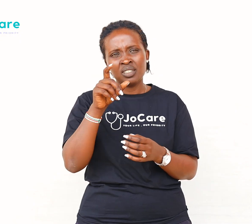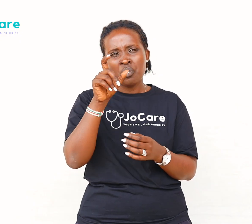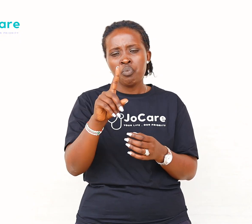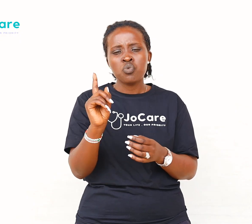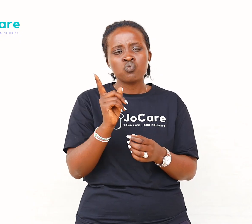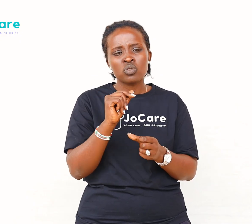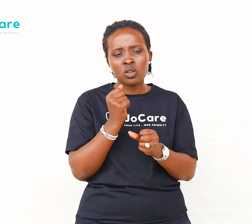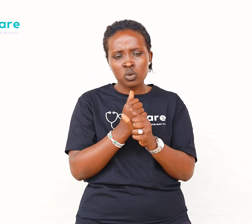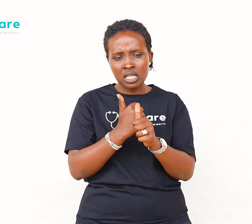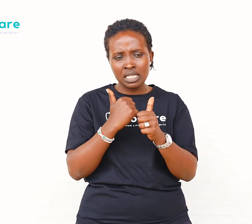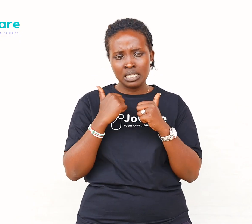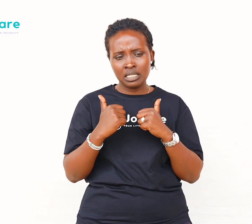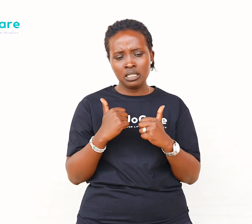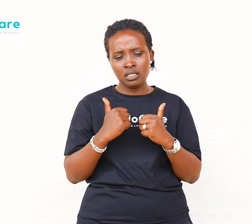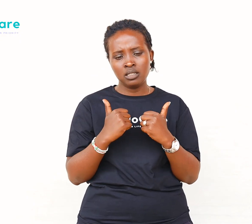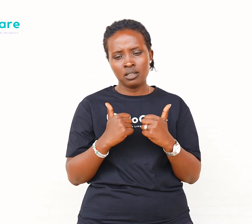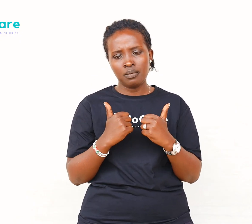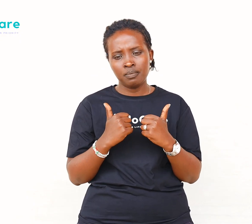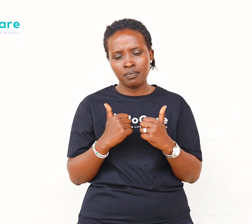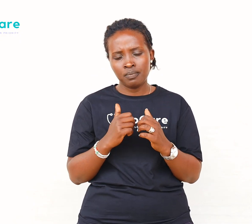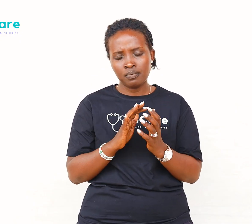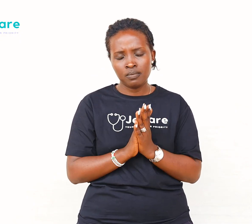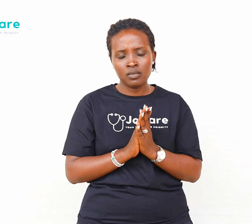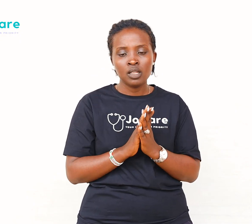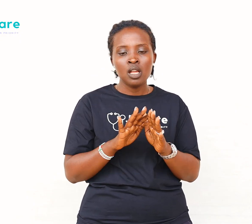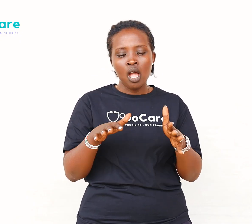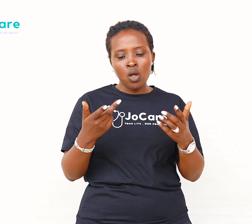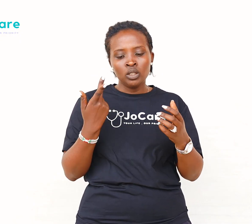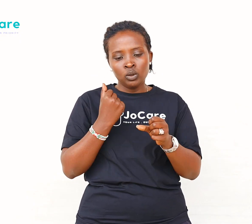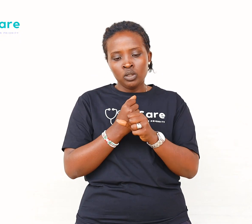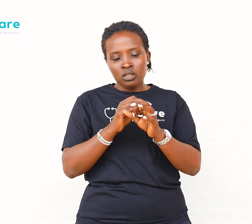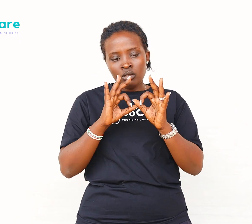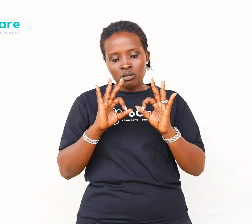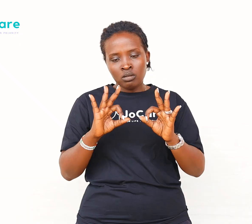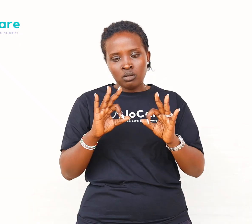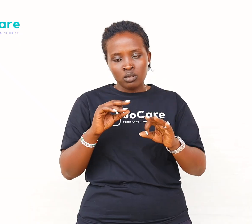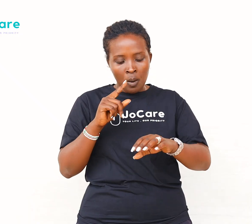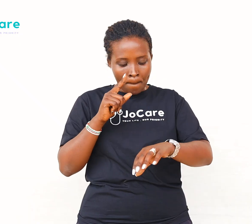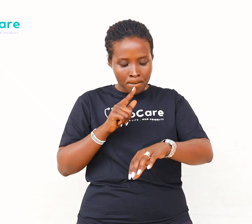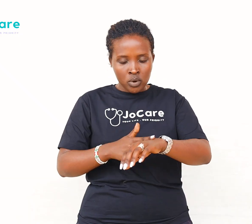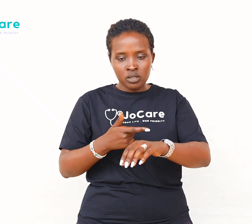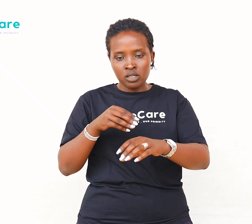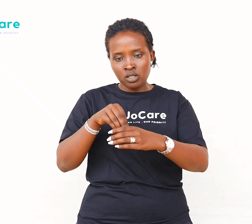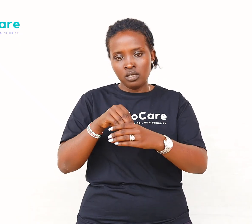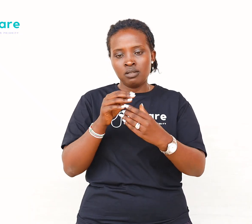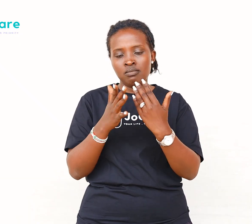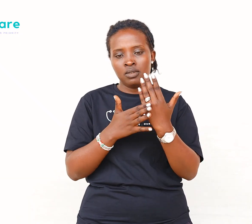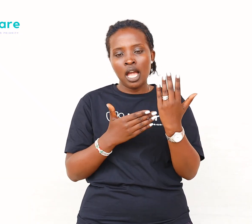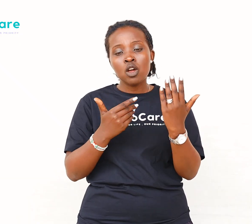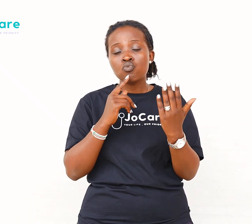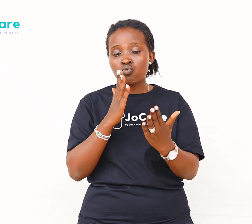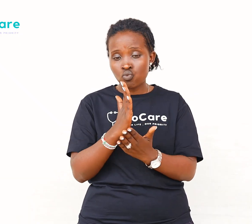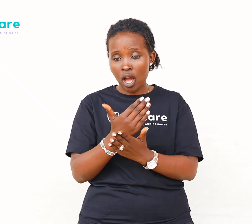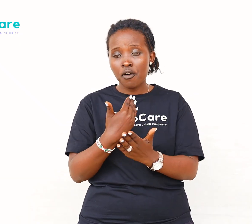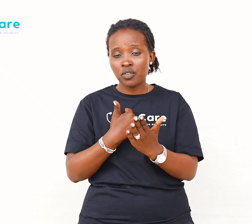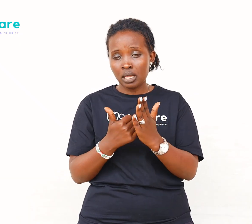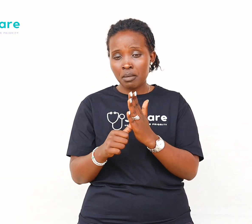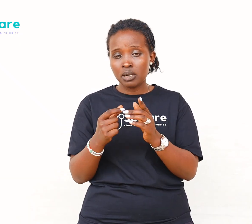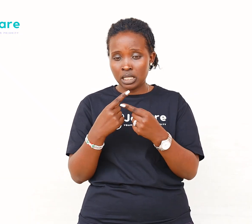udakoresheje neza uburyo bw'isuku ngo abukoreshe neza mu gihe cy'imihango, nibyo agira ibibazo bitandukanye.